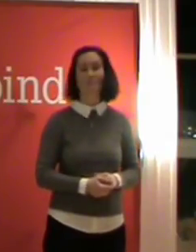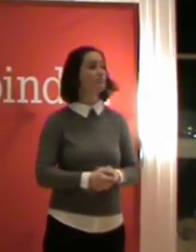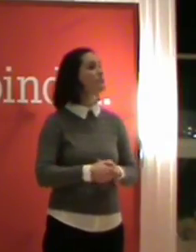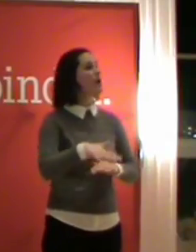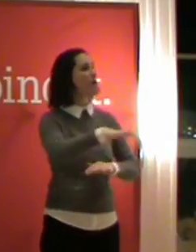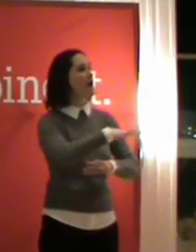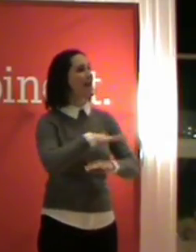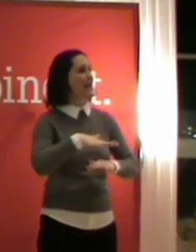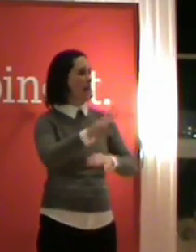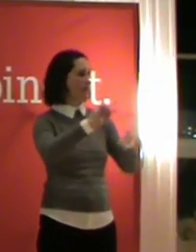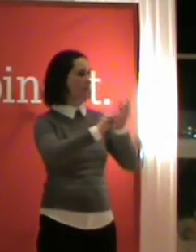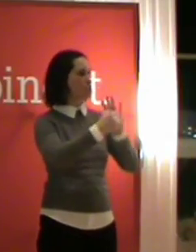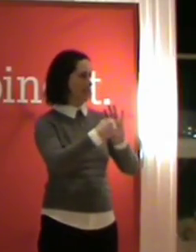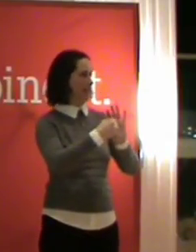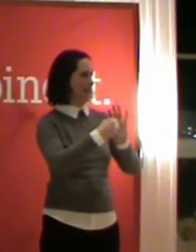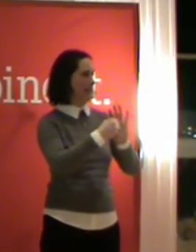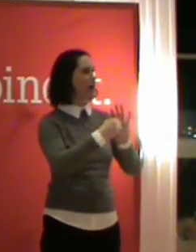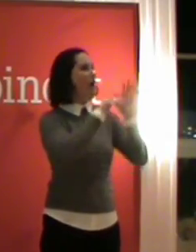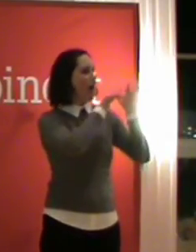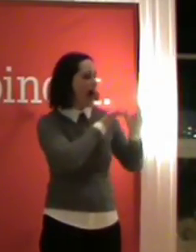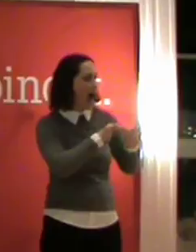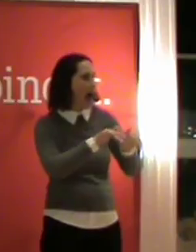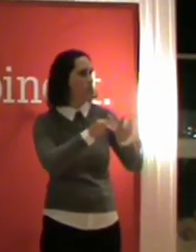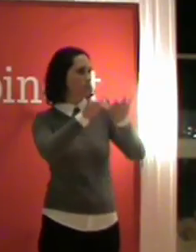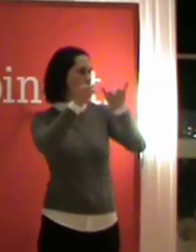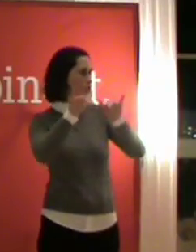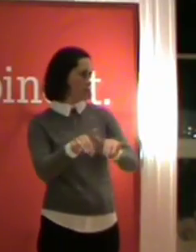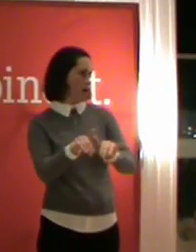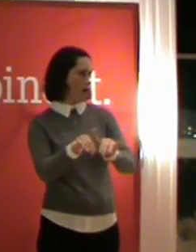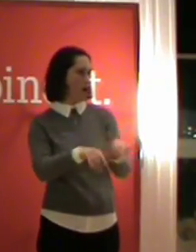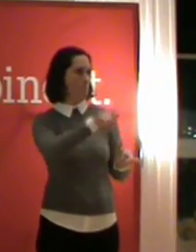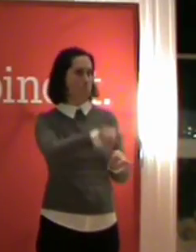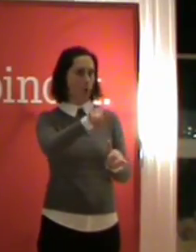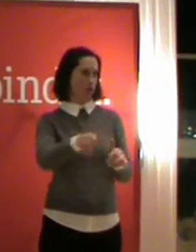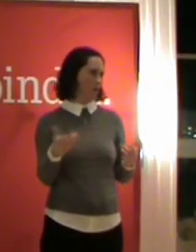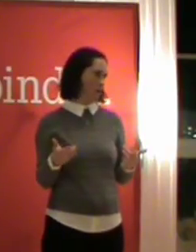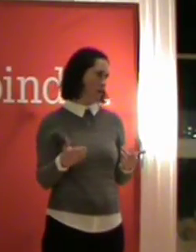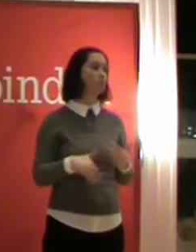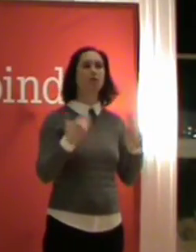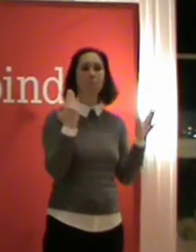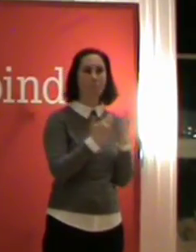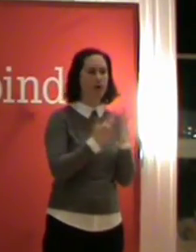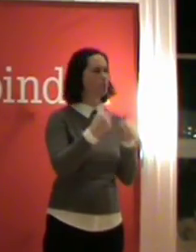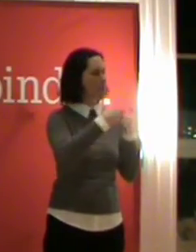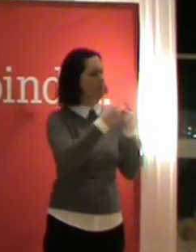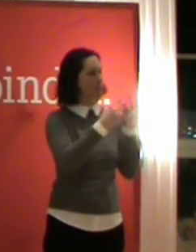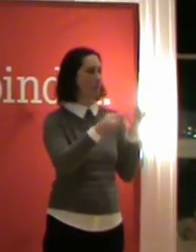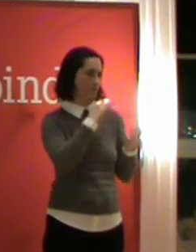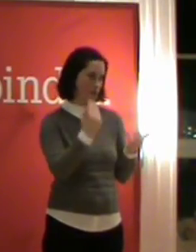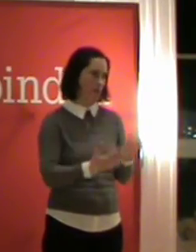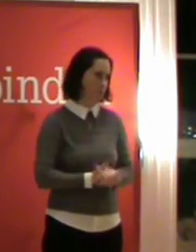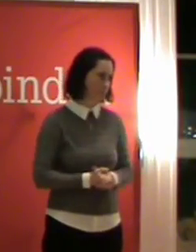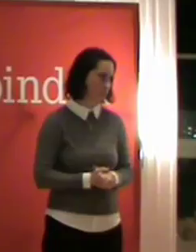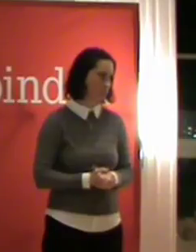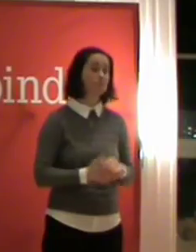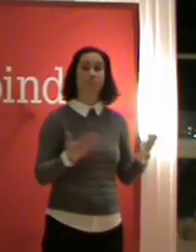Landespolitik hat sehr wohl Auswirkungen auf das, was vor Ort passiert. Die Beispiele sind unendlich. Deswegen